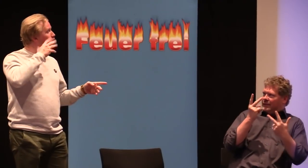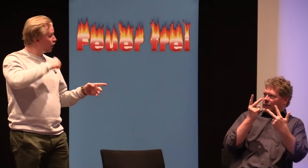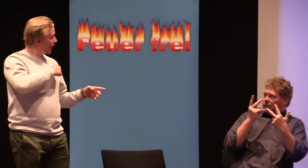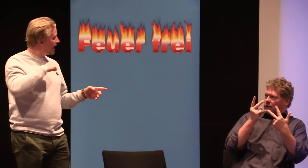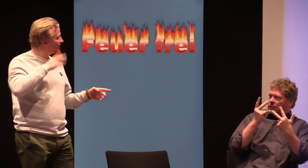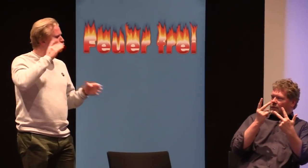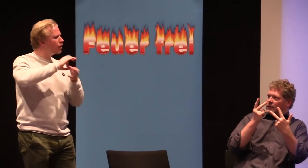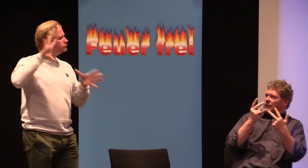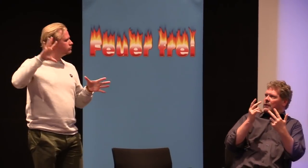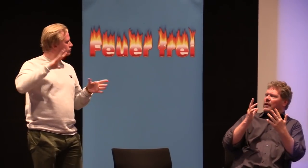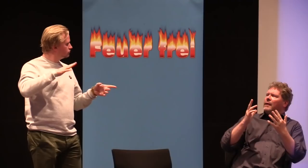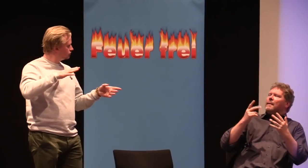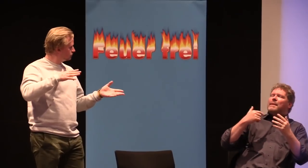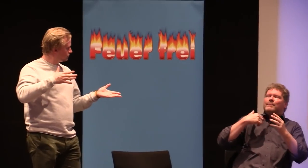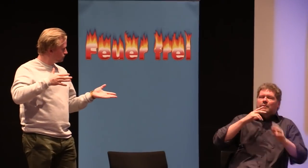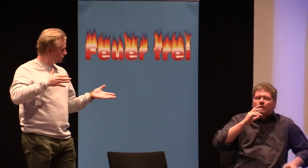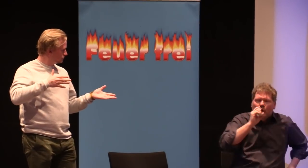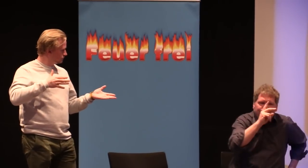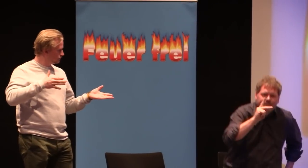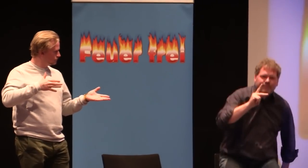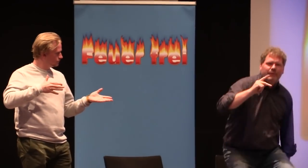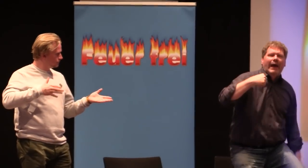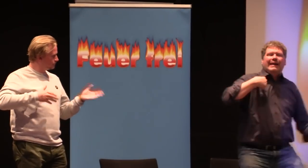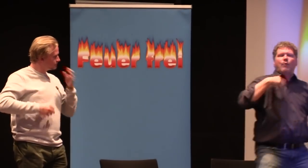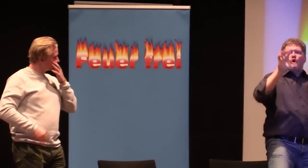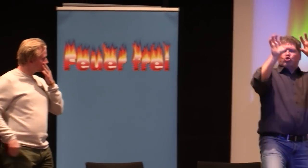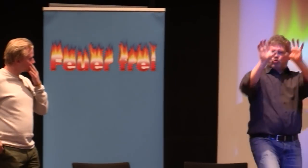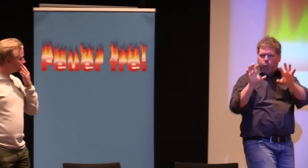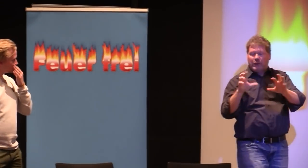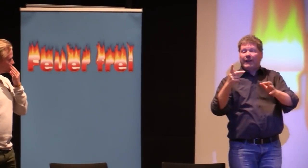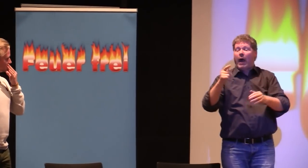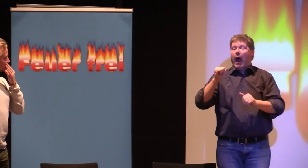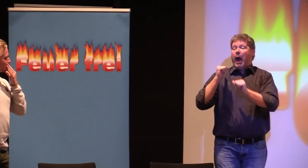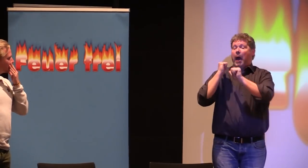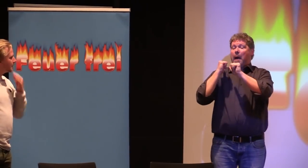bekommt die Gelder von der Deutschen Gehörlosen, vom Deutschen Gehörlosenbund oder von der Regierung?